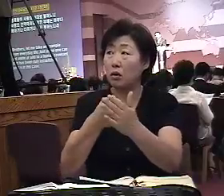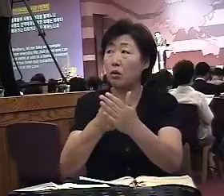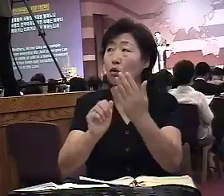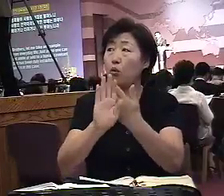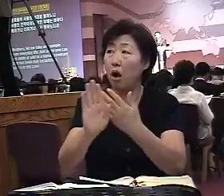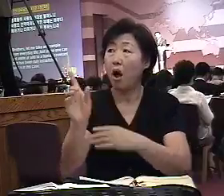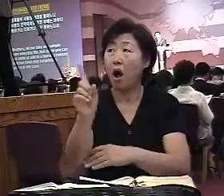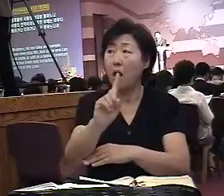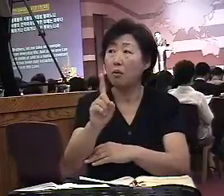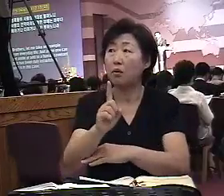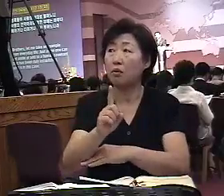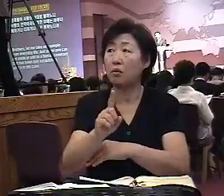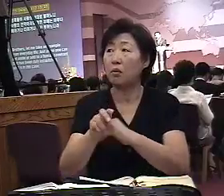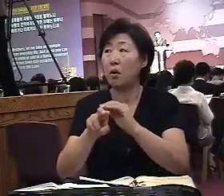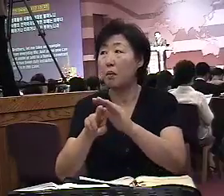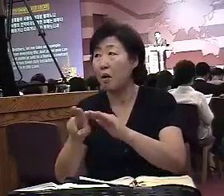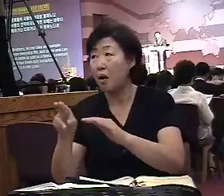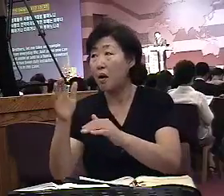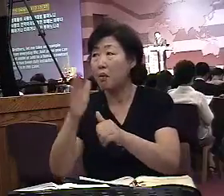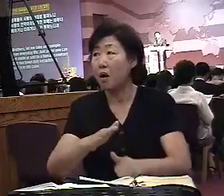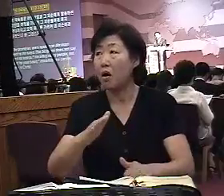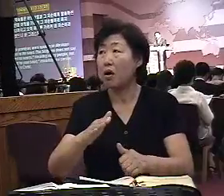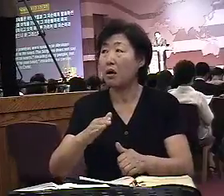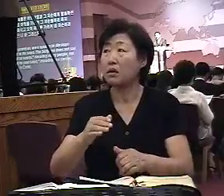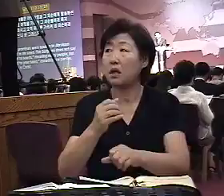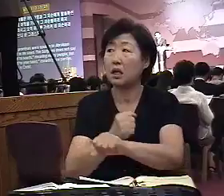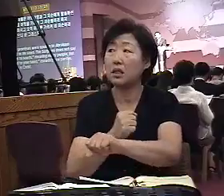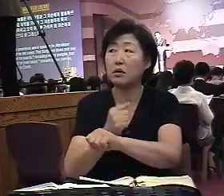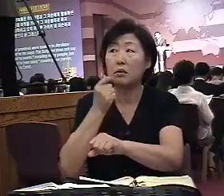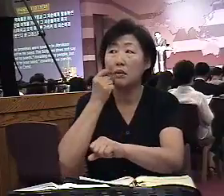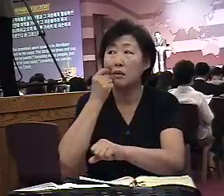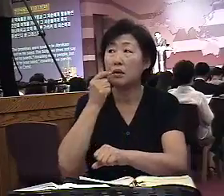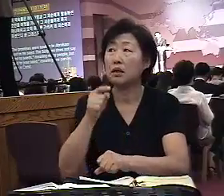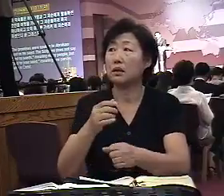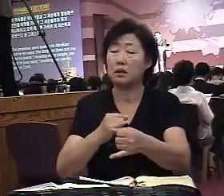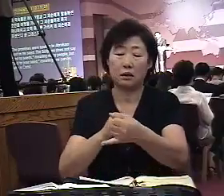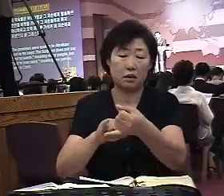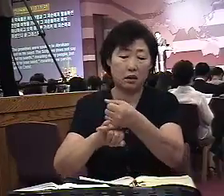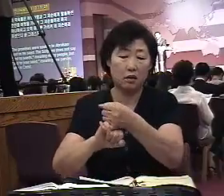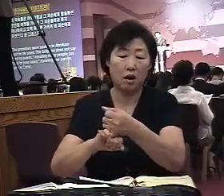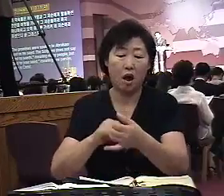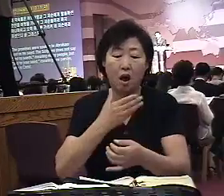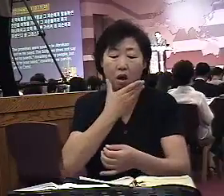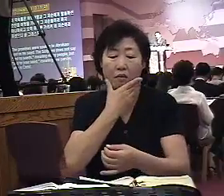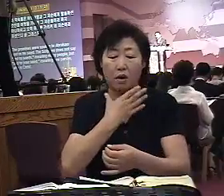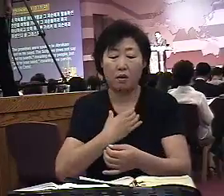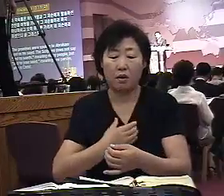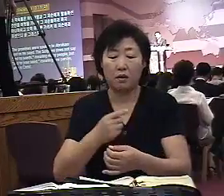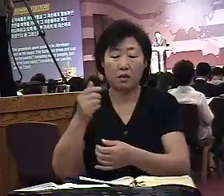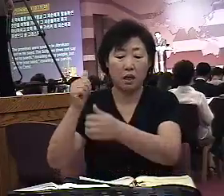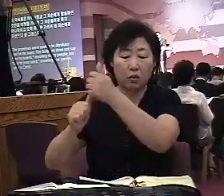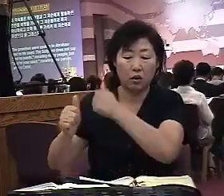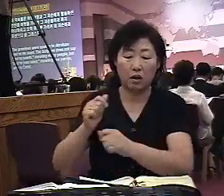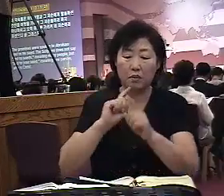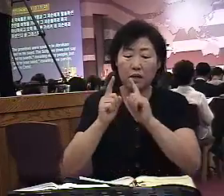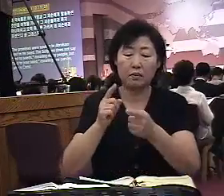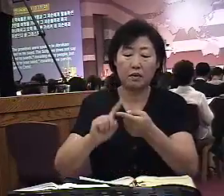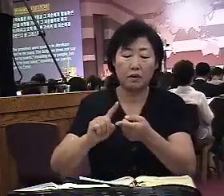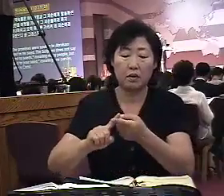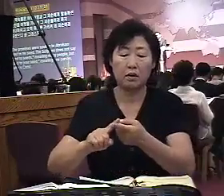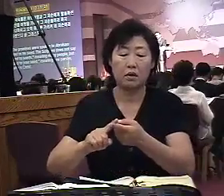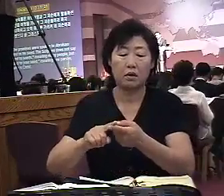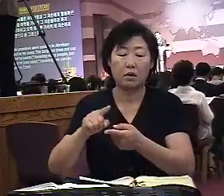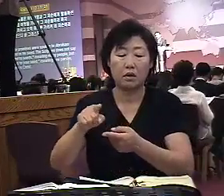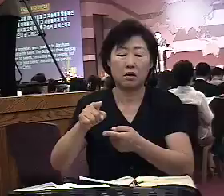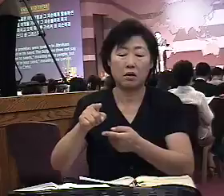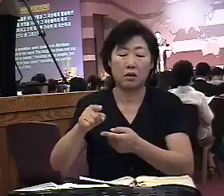후에는 아무나 패하거나 더하거나 하지 못하느니라. 이 약속들은 아브라함과 그 자손에게 말씀하신 것인데